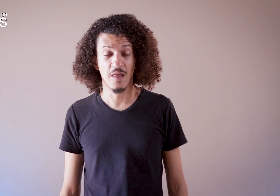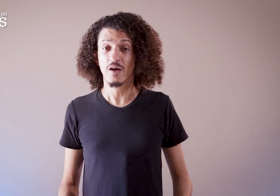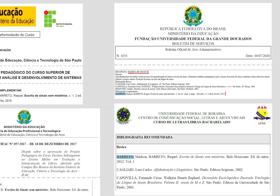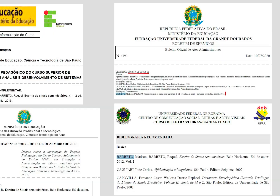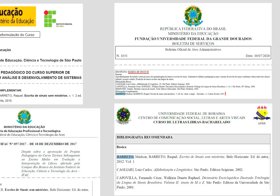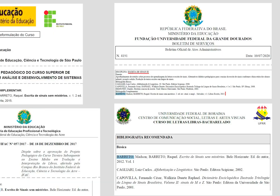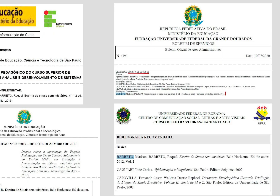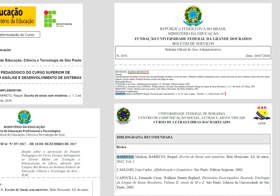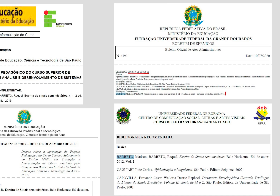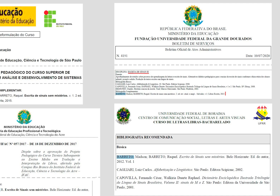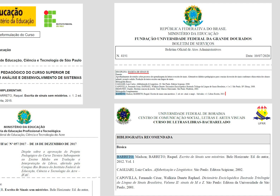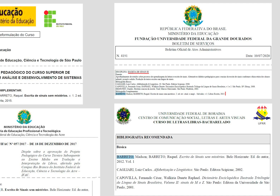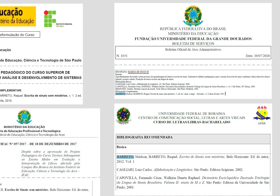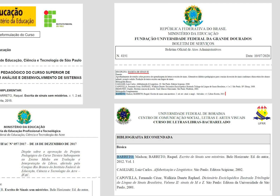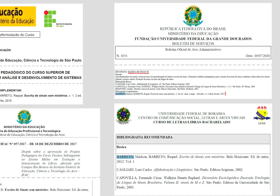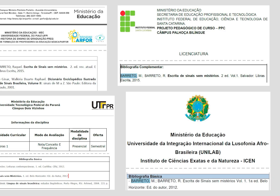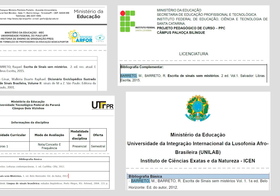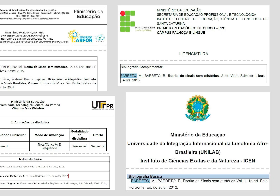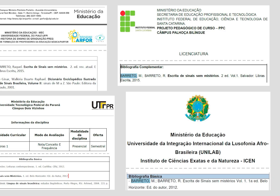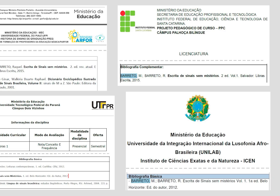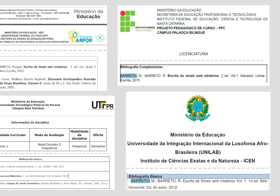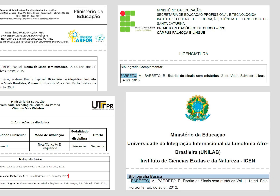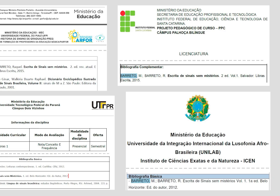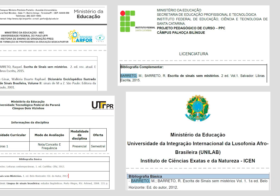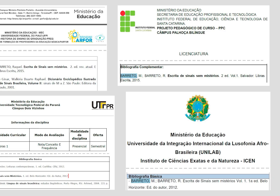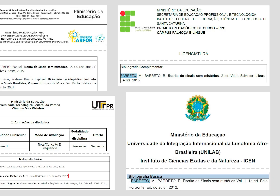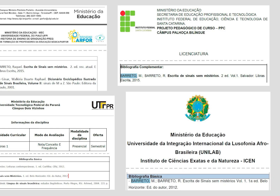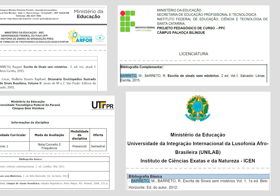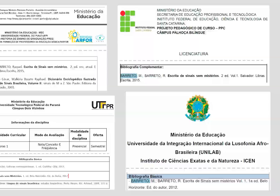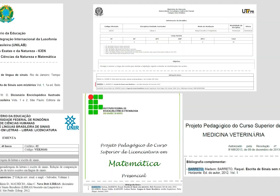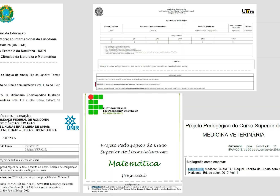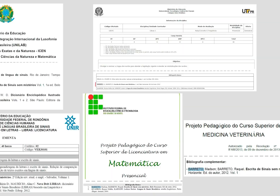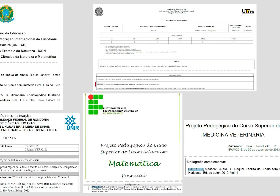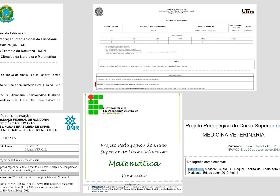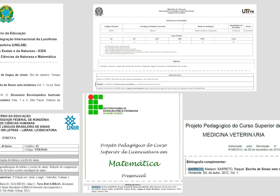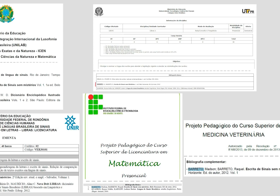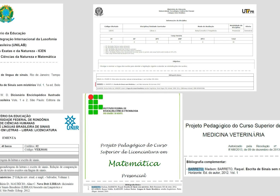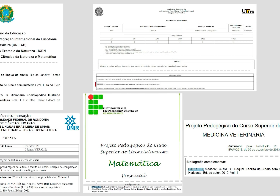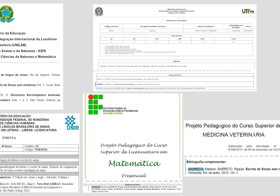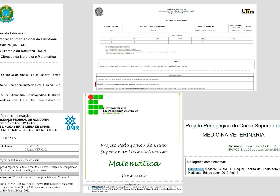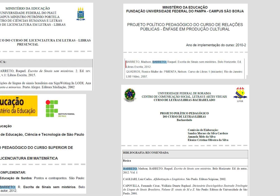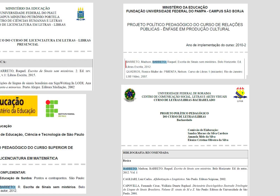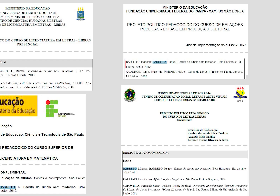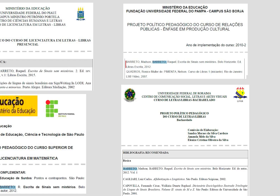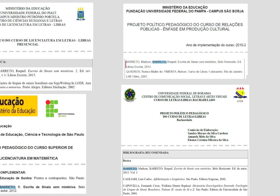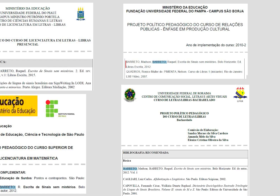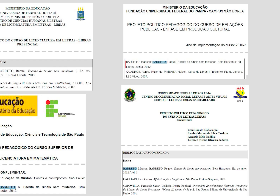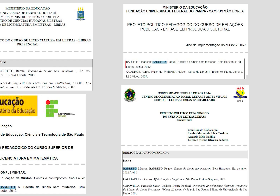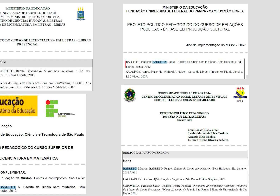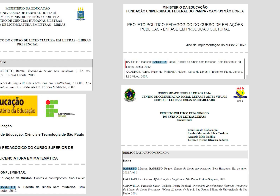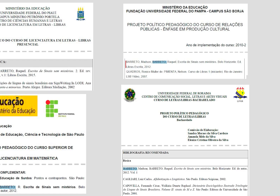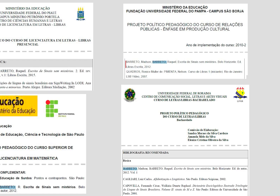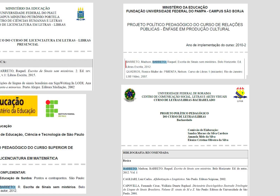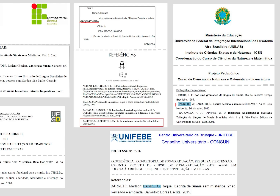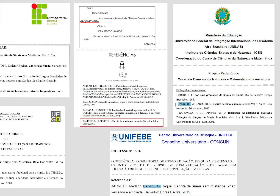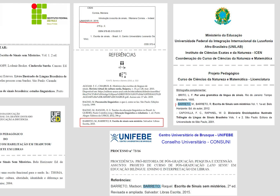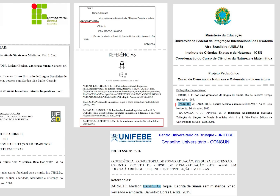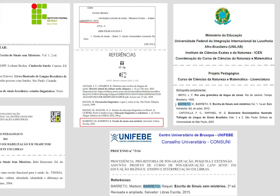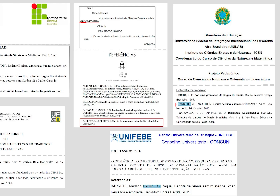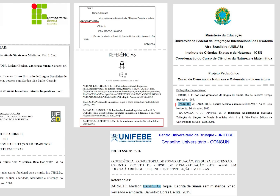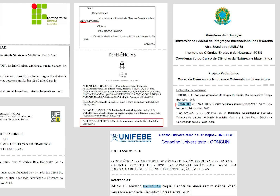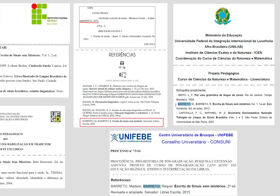pesquisas. Nosso livro acabou se tornando por referência por professores, escolas de estudos,